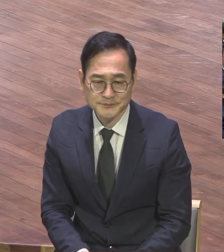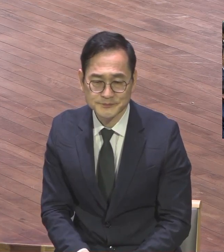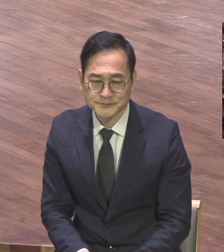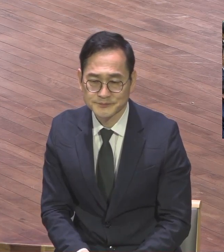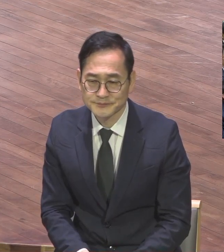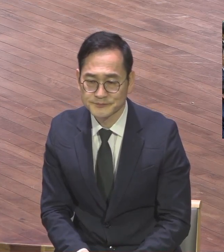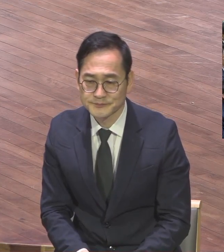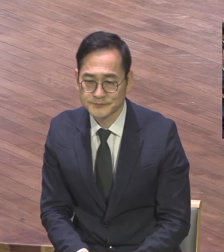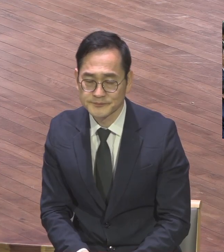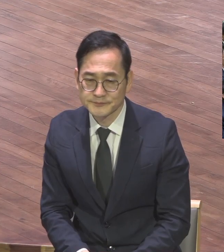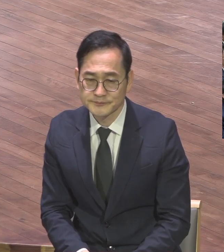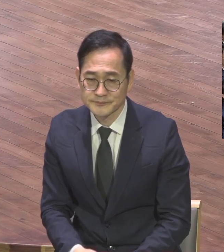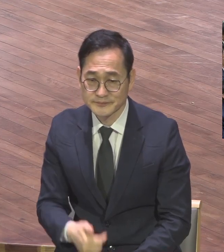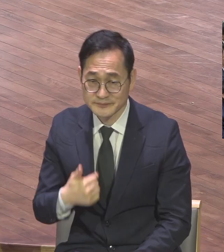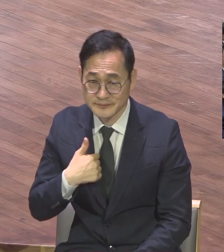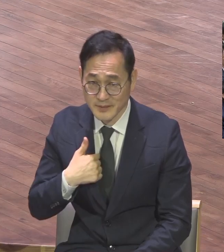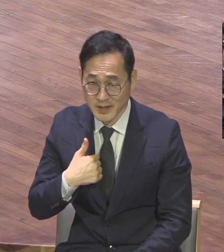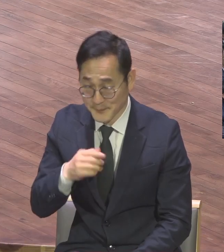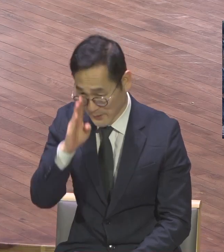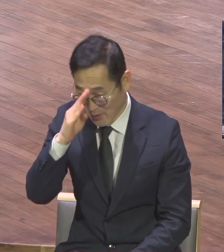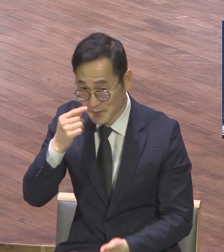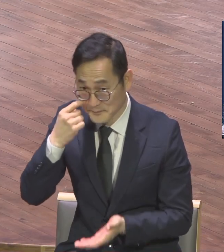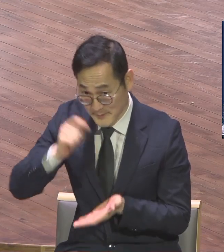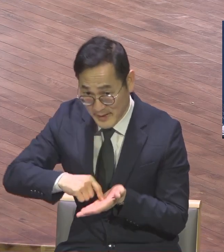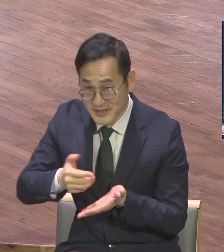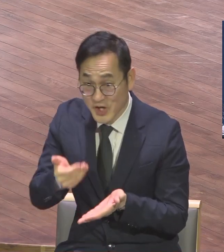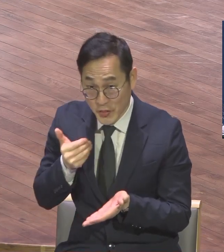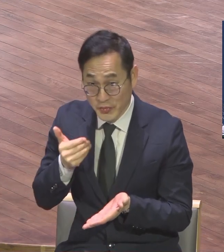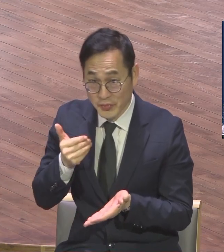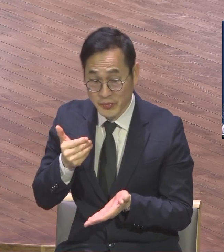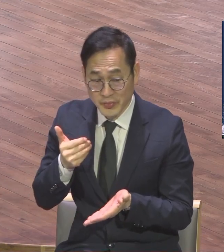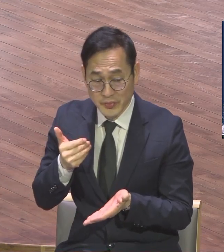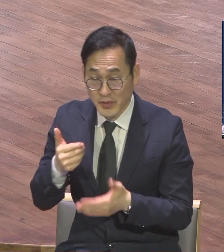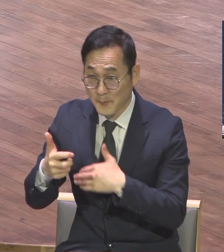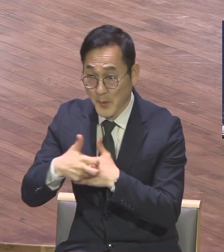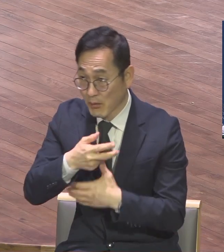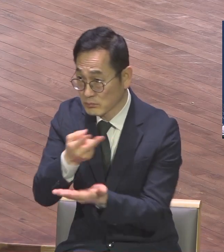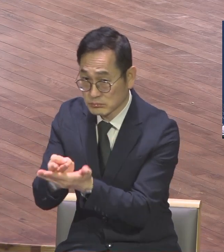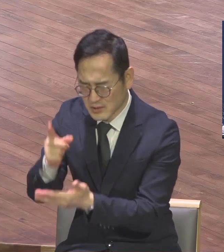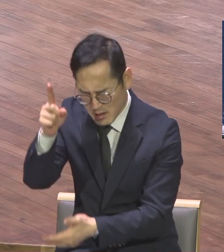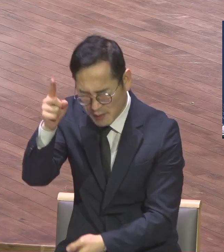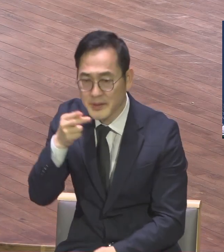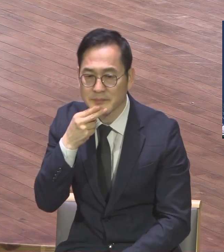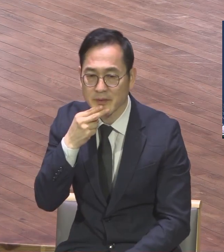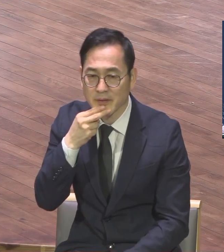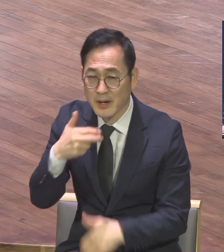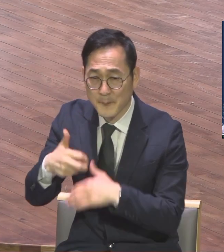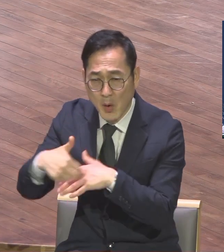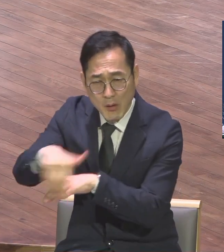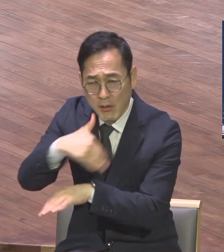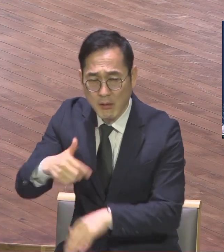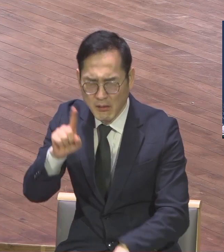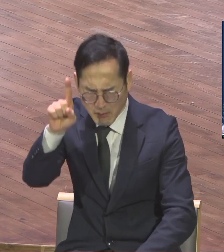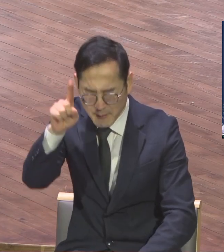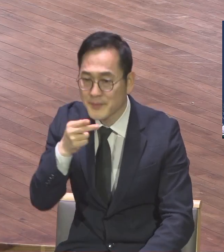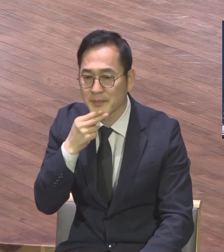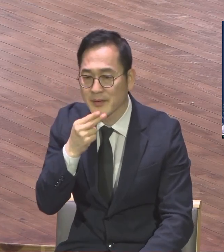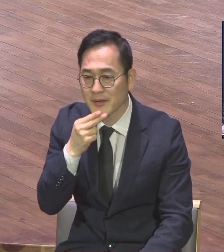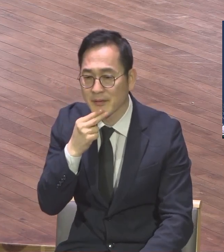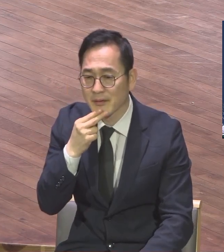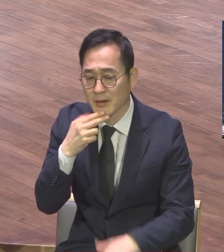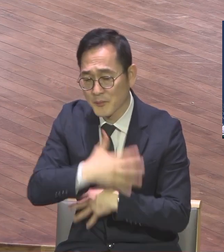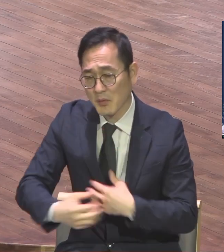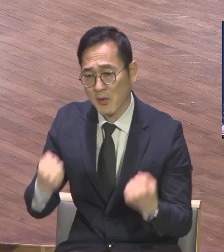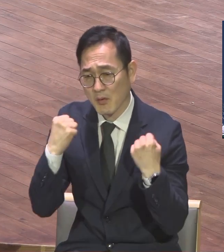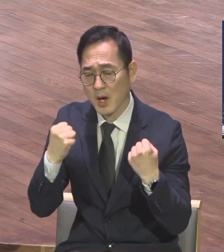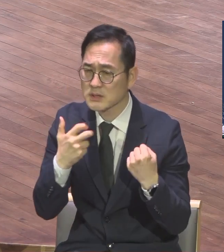사실 저는 발병하기 전까지는 병원에 단 하루도 입원해 본 적이 없어요. 건강하게